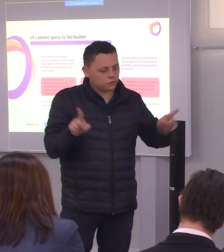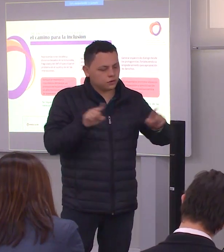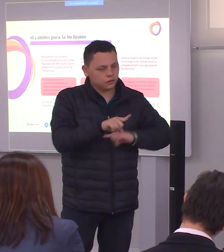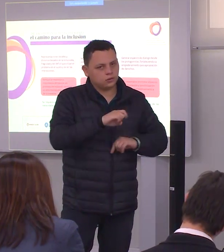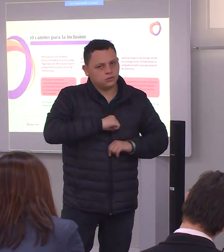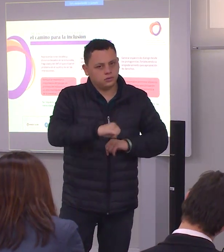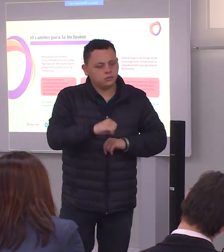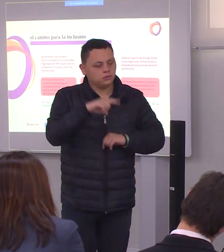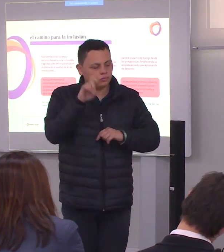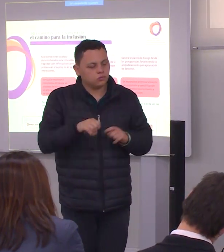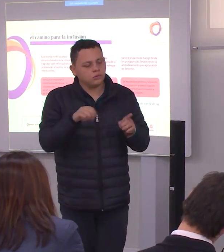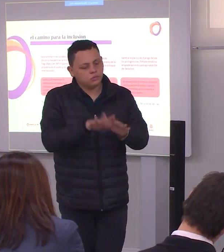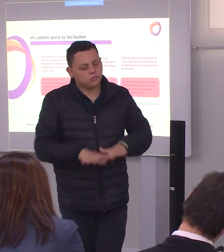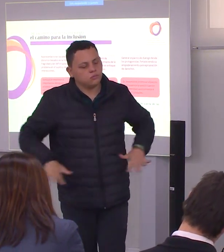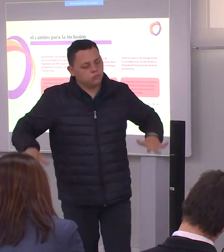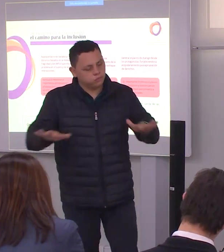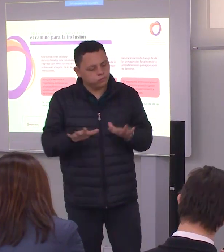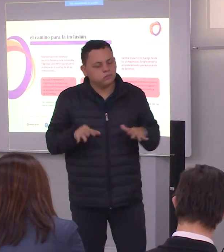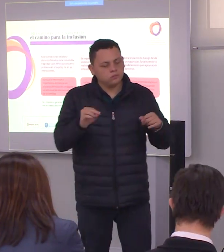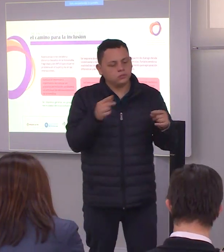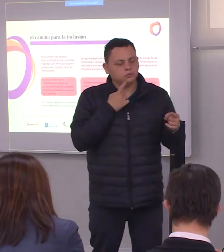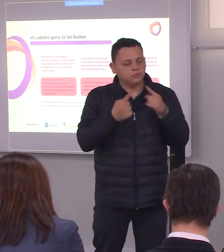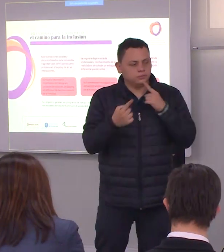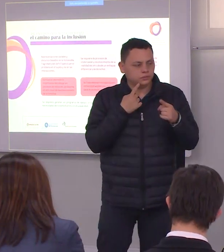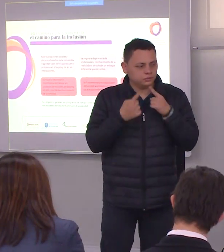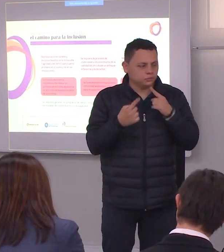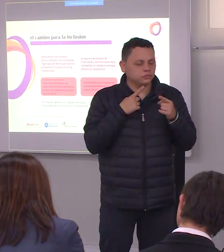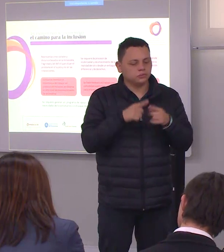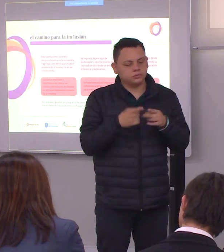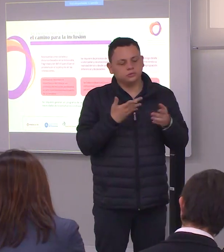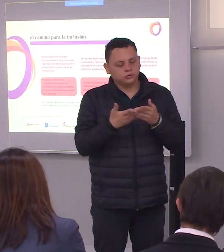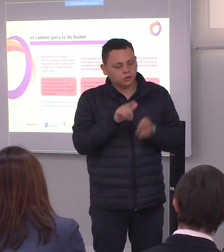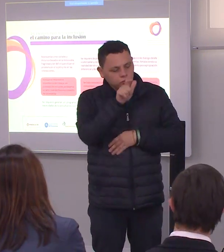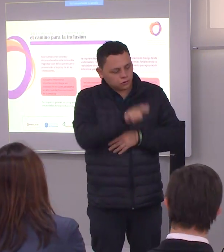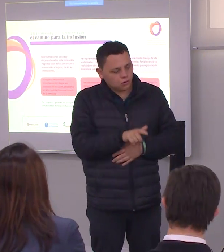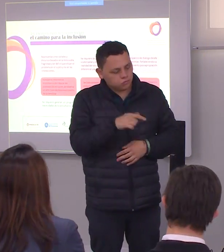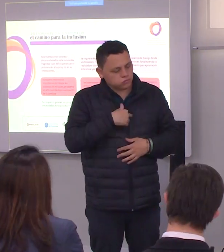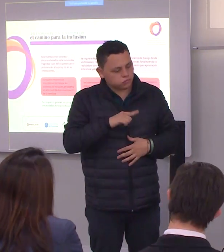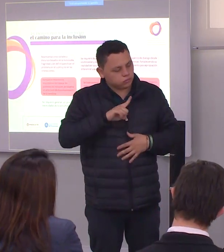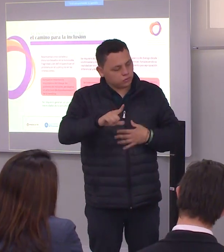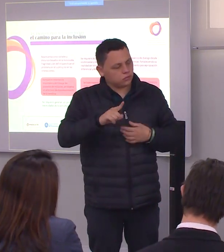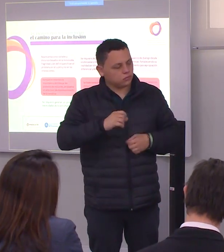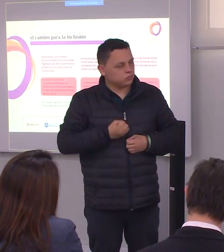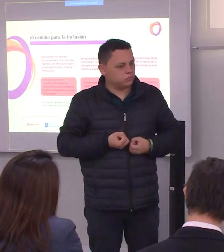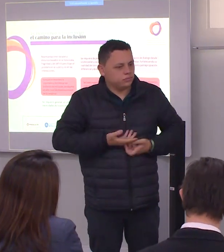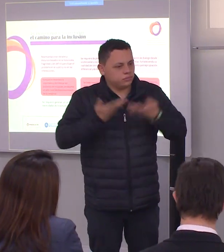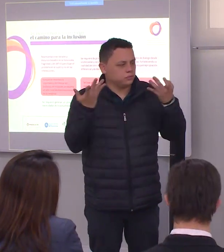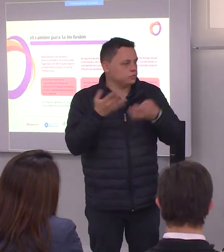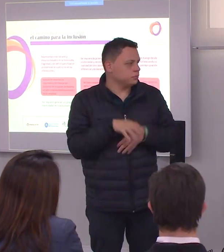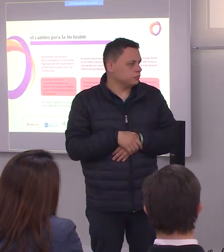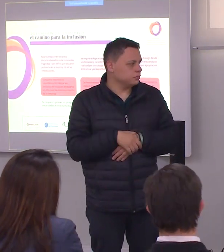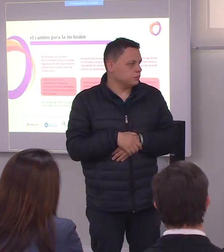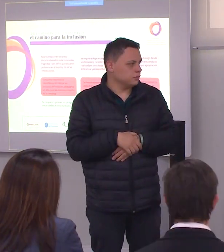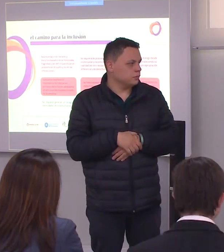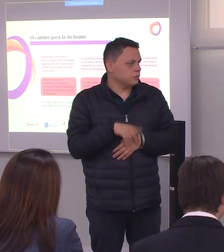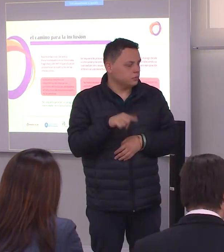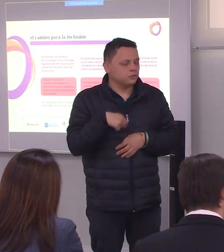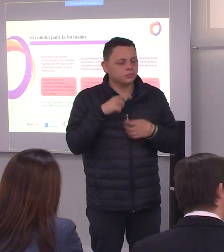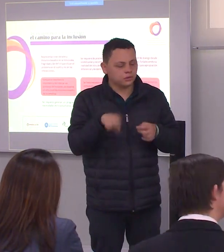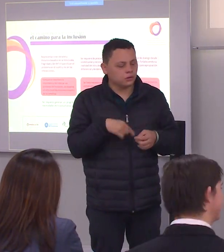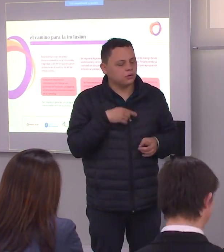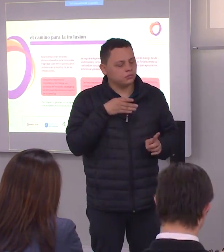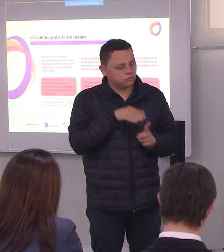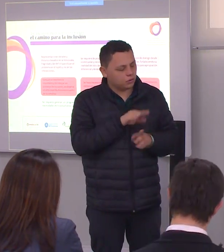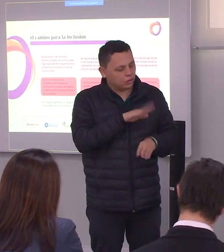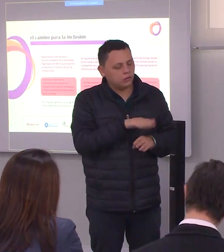derechos generar espacios de diálogo desde los protagonistas y ahí nos toca empezar a hacer ejercicios de enamorarlos